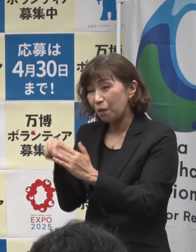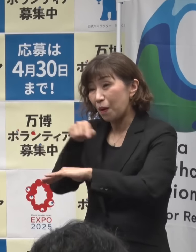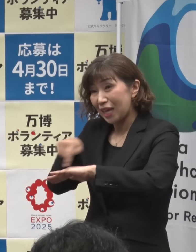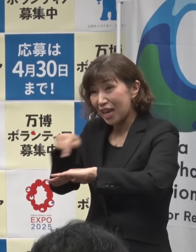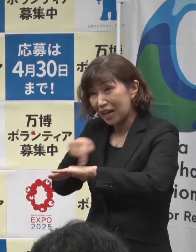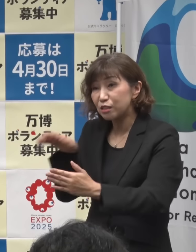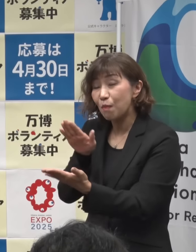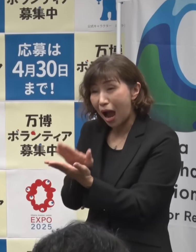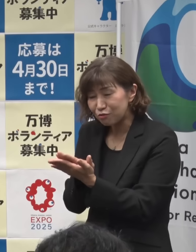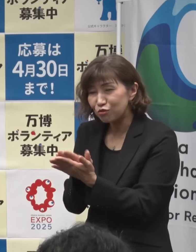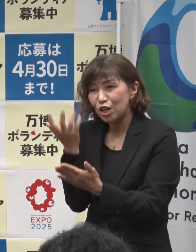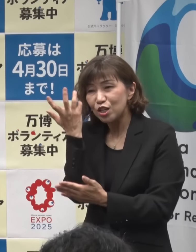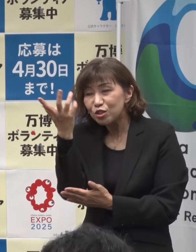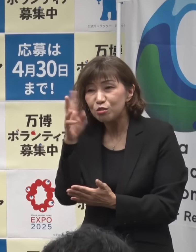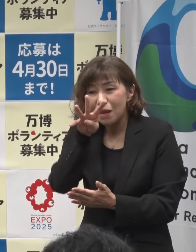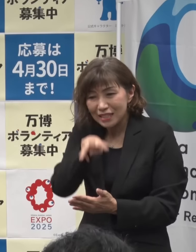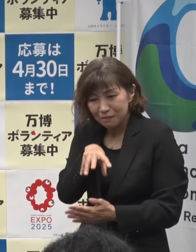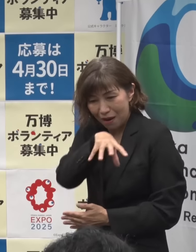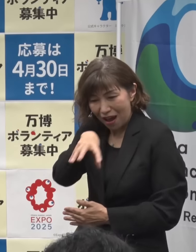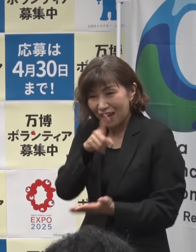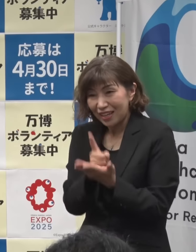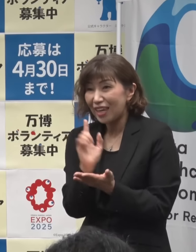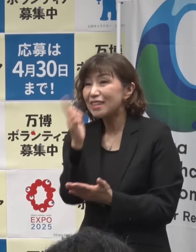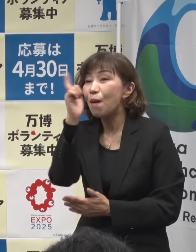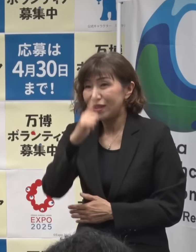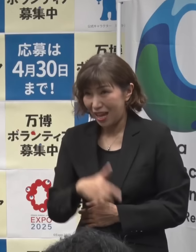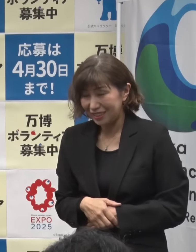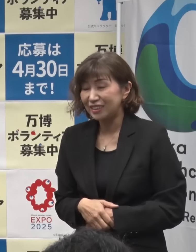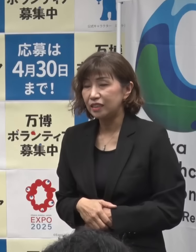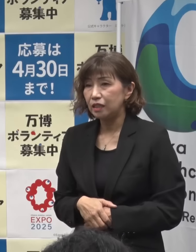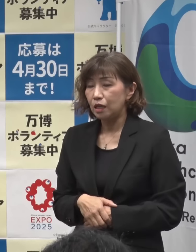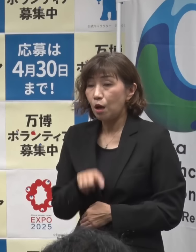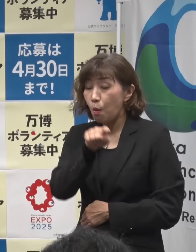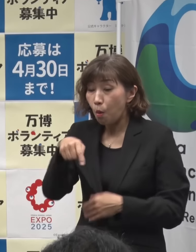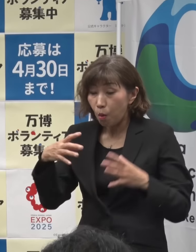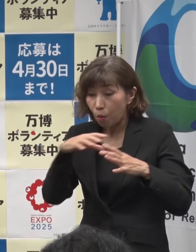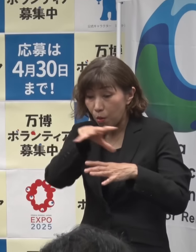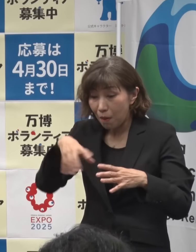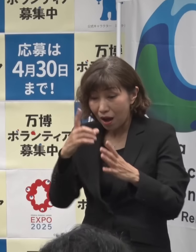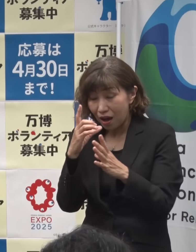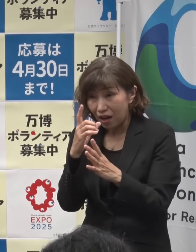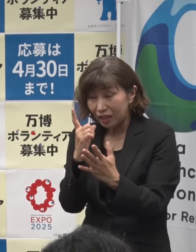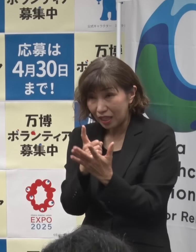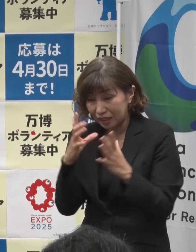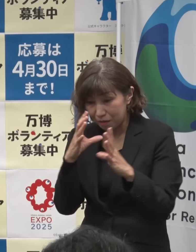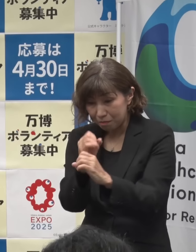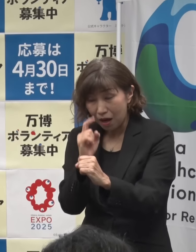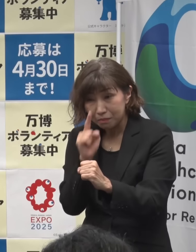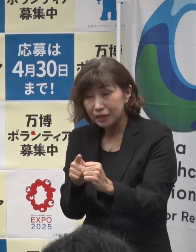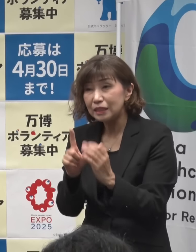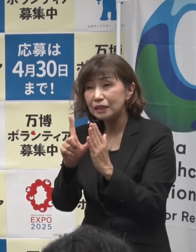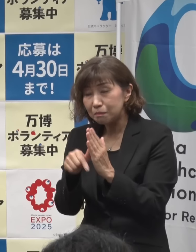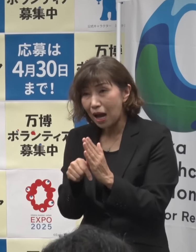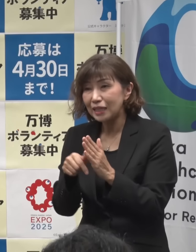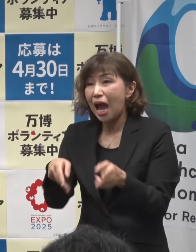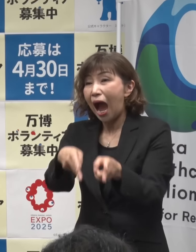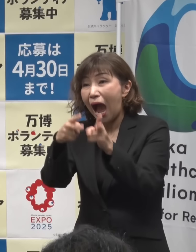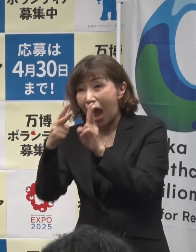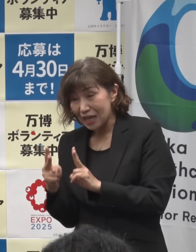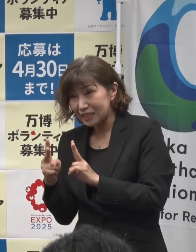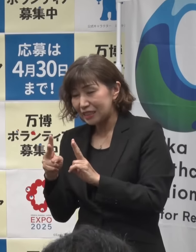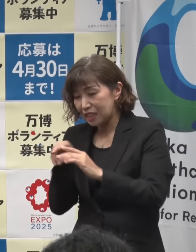ろう。ただそれを夢島にスポットを当ててみた時にはトンネルと橋というのは耐震